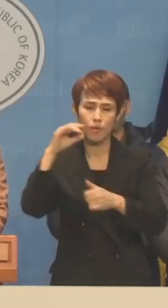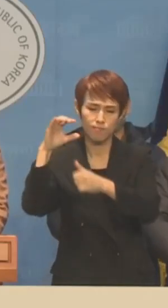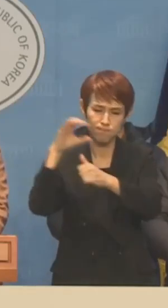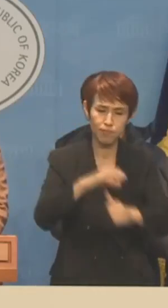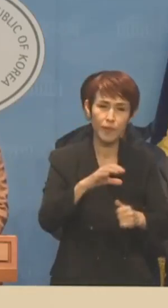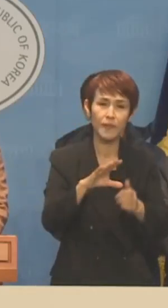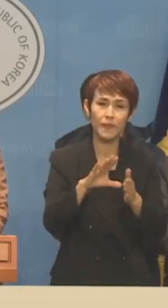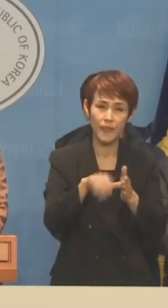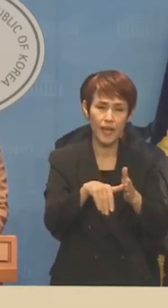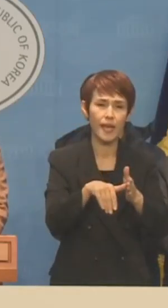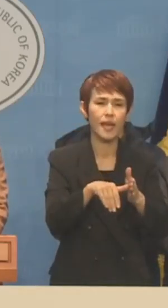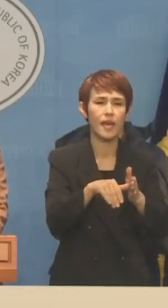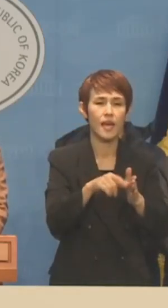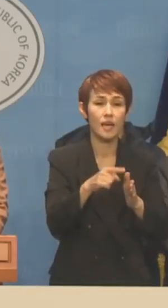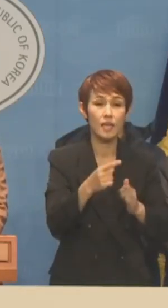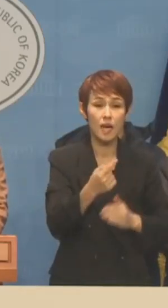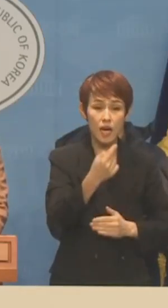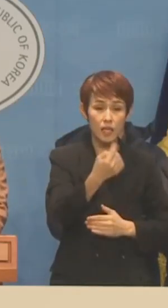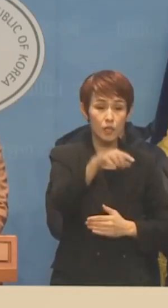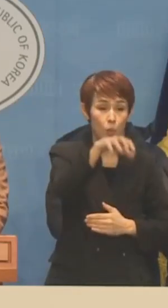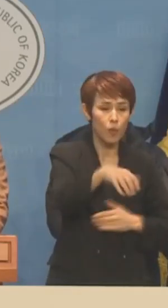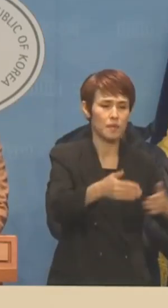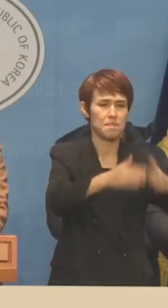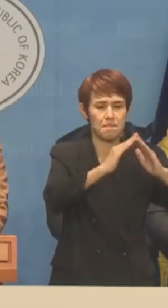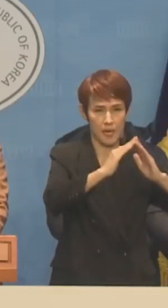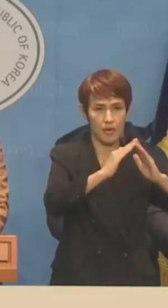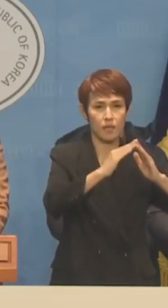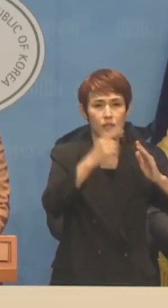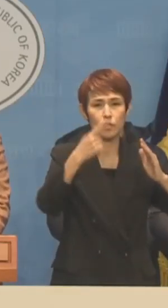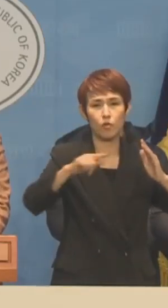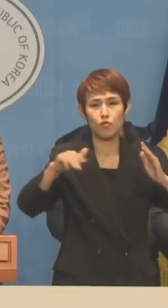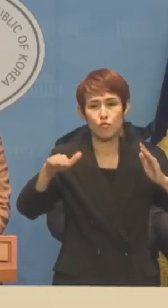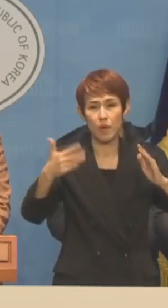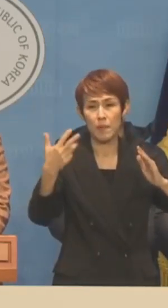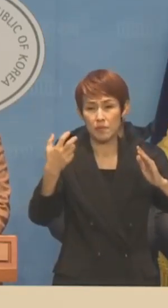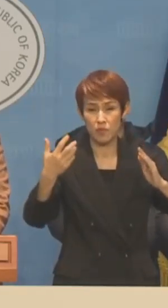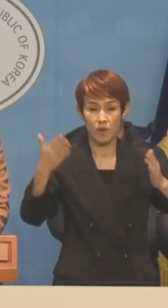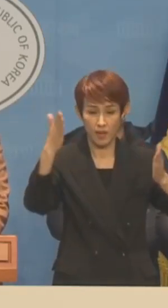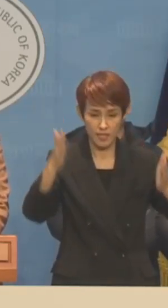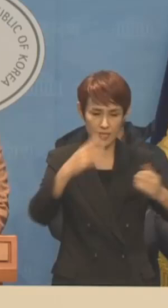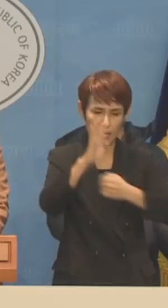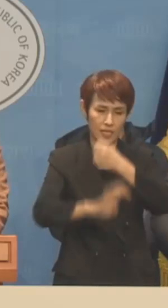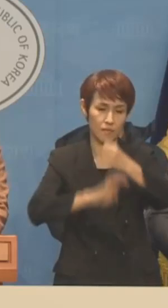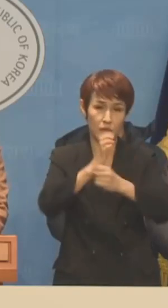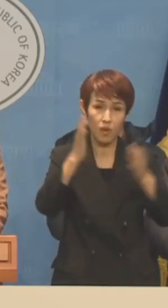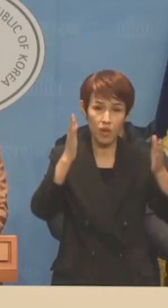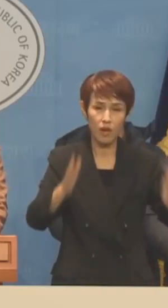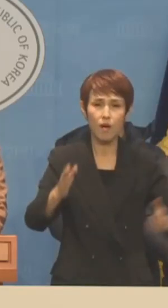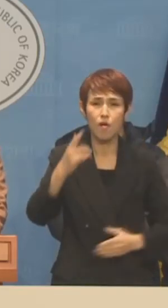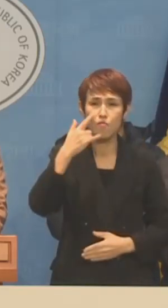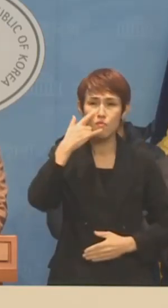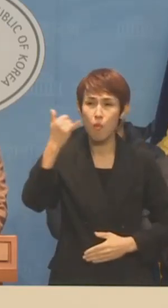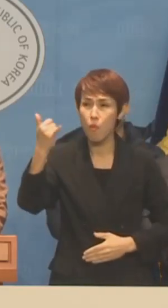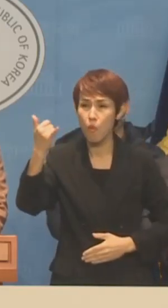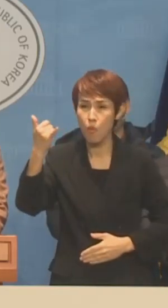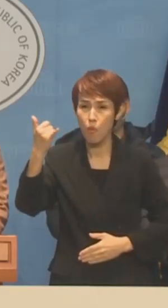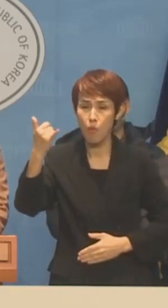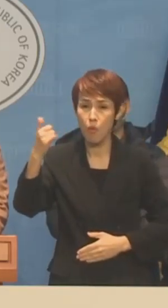일제강점기에 설립되어 1982년 폐쇄될 때까지 40년간 부모의 품에서 강제로